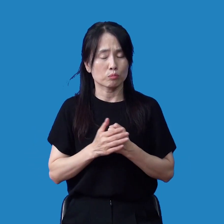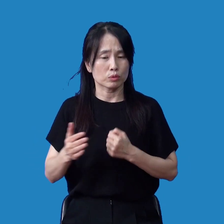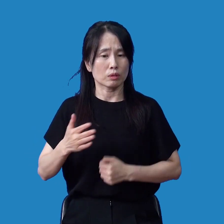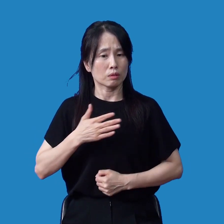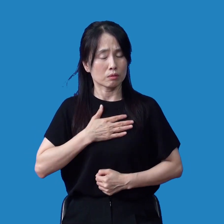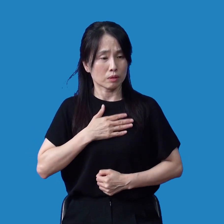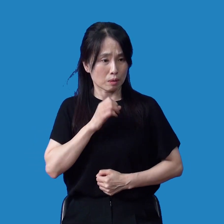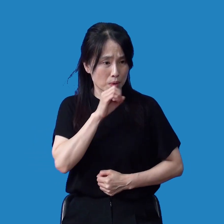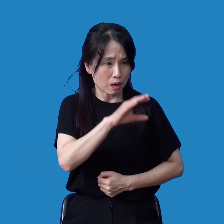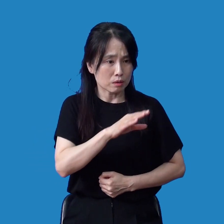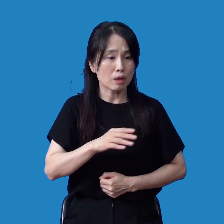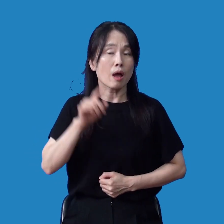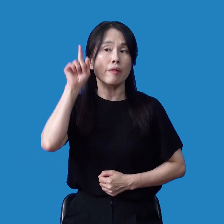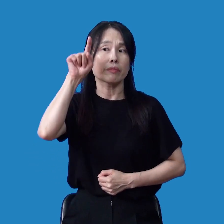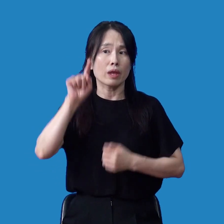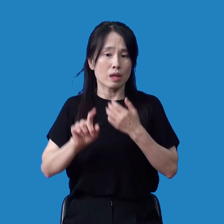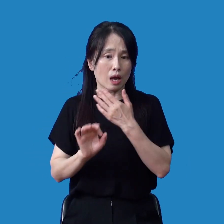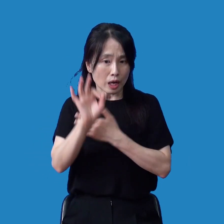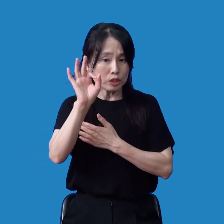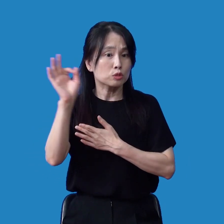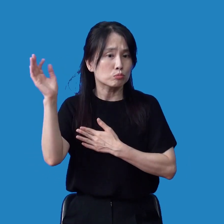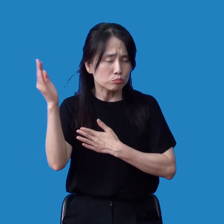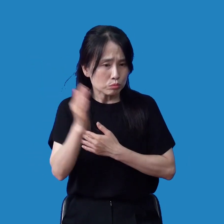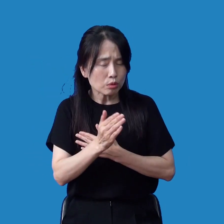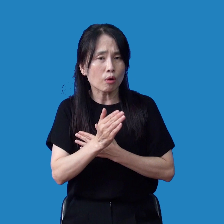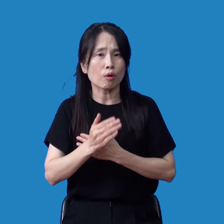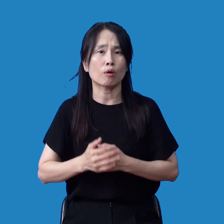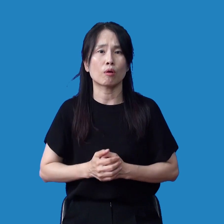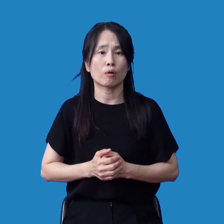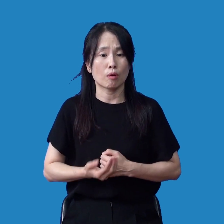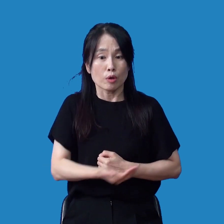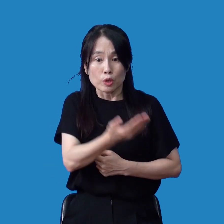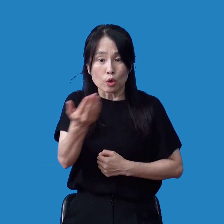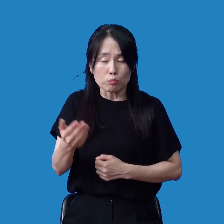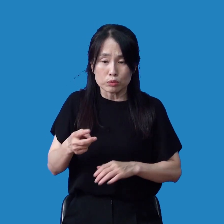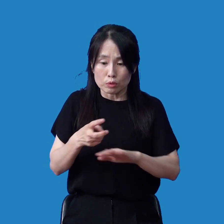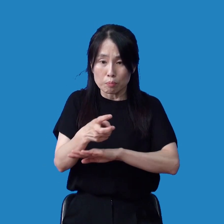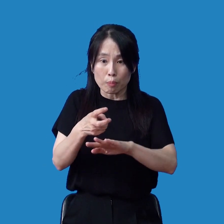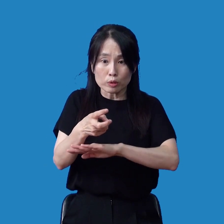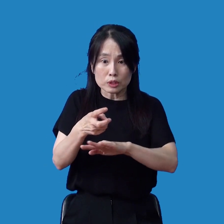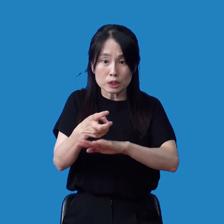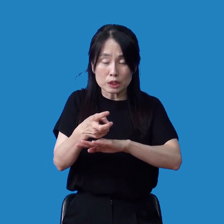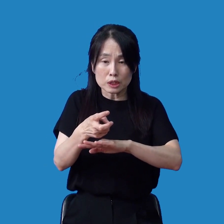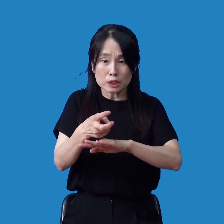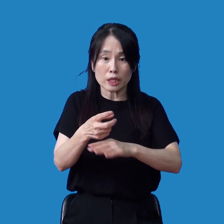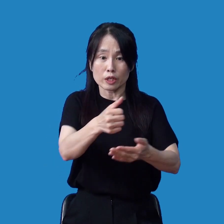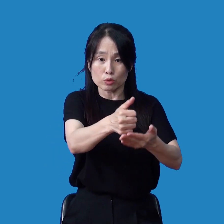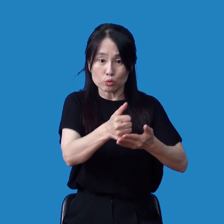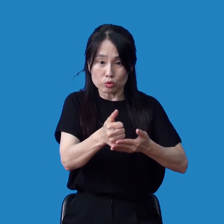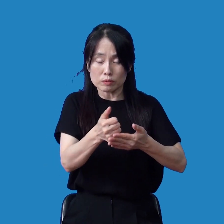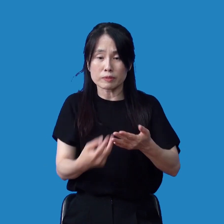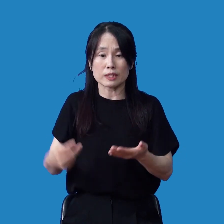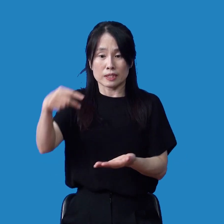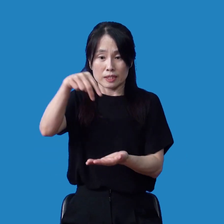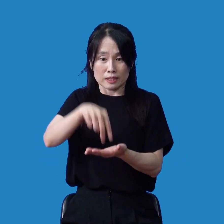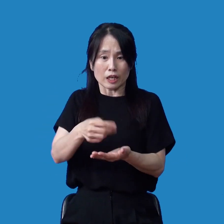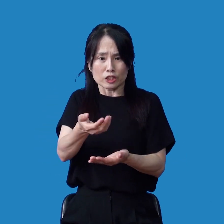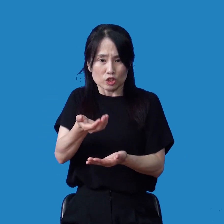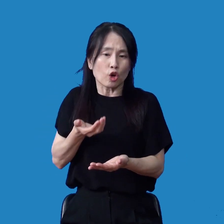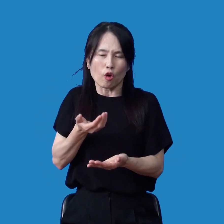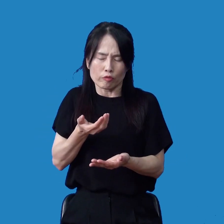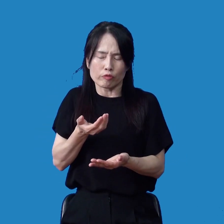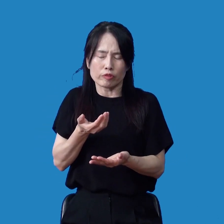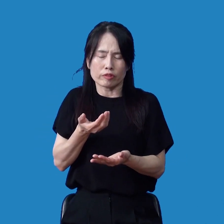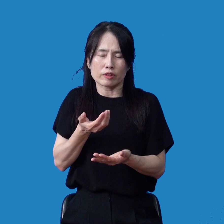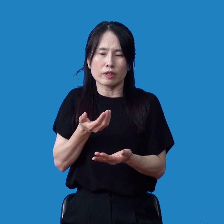말인데 내일 아침부터 여러분 버스에 아직 손님들이 타기 전에 한번 이렇게